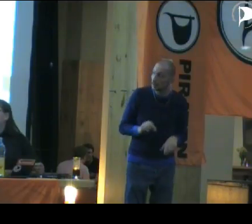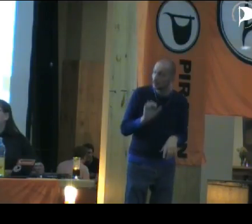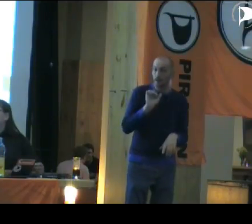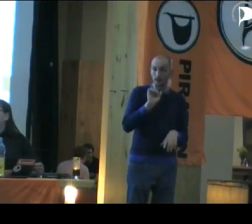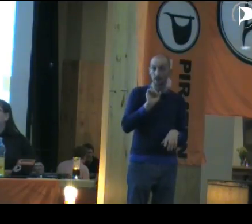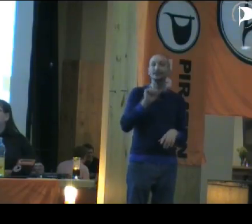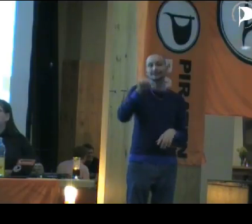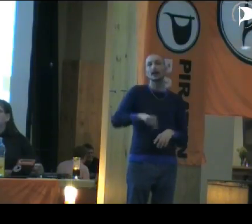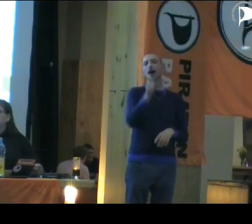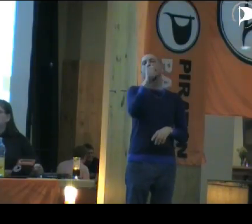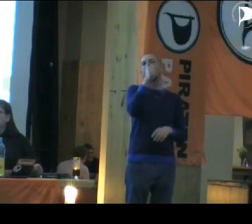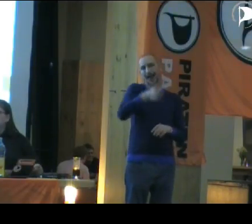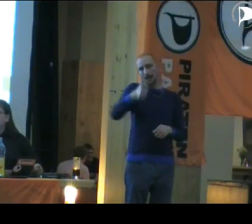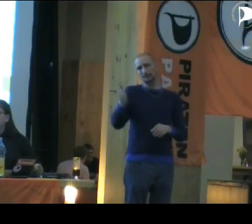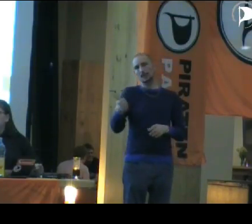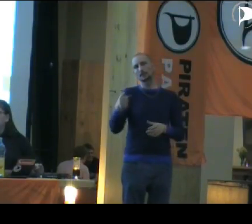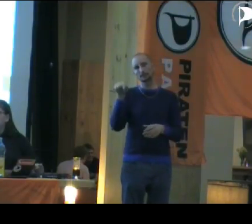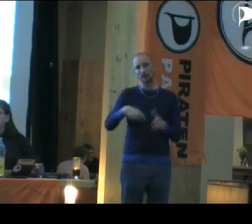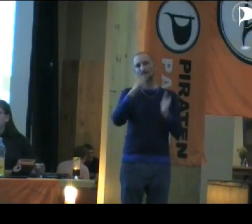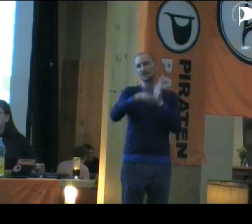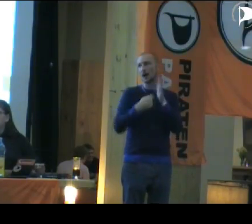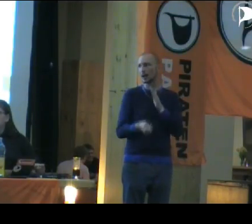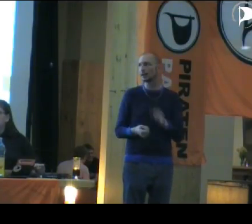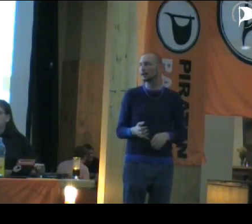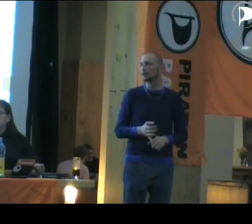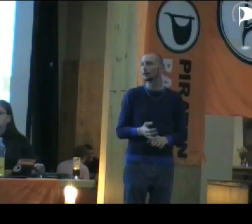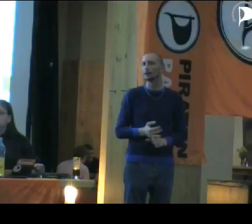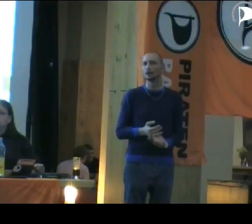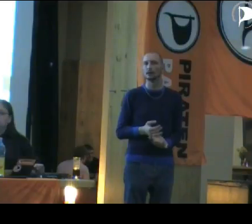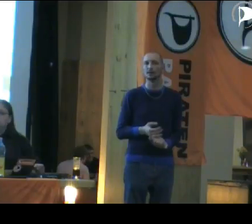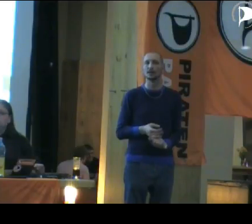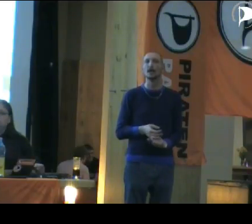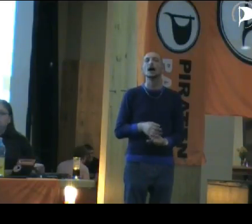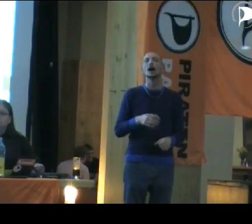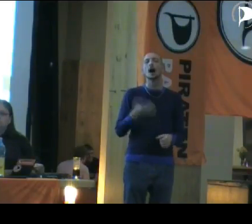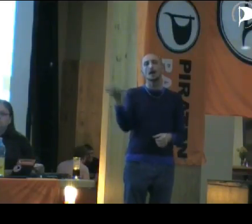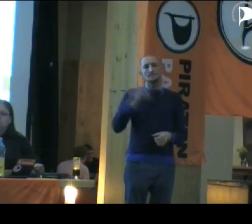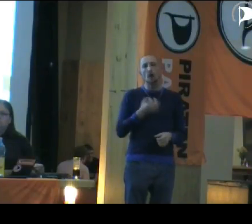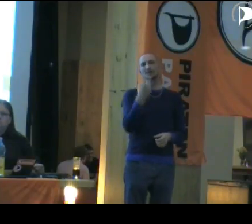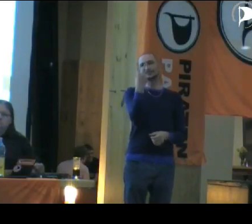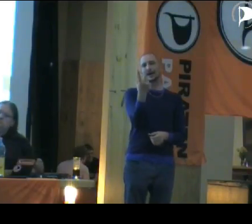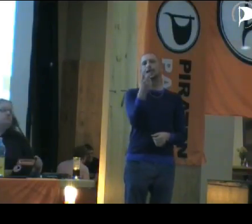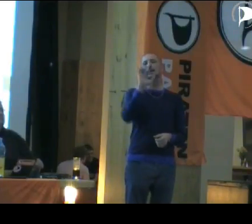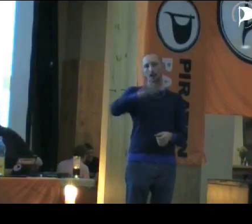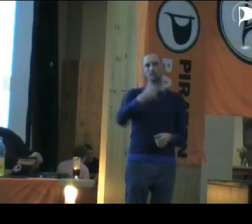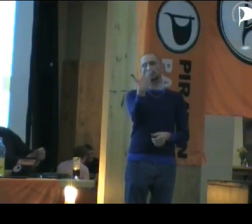warten wir einfach dafür ein wir brauchen wir das nicht alle können auf 3 so